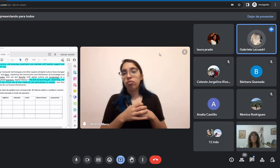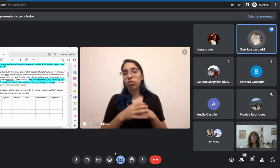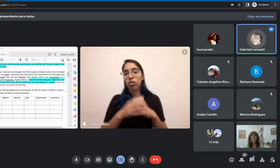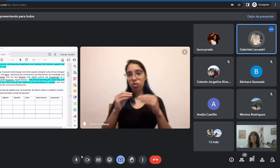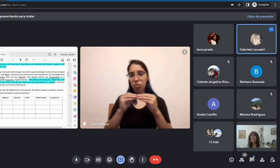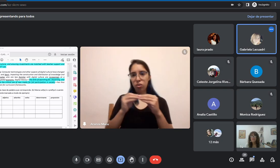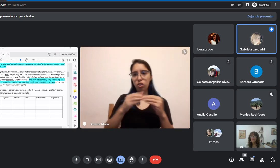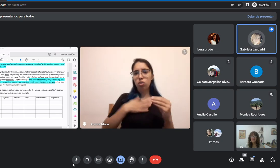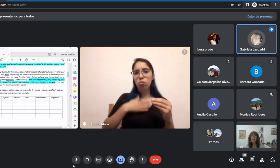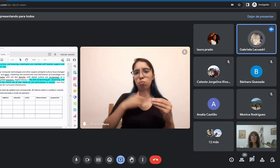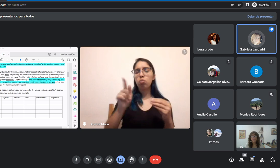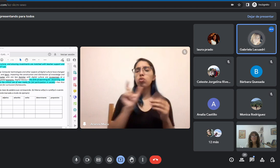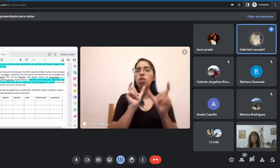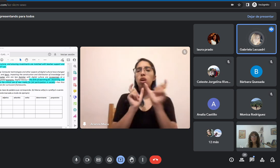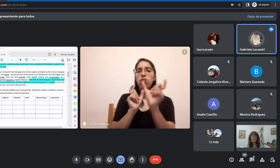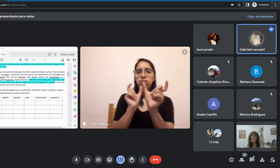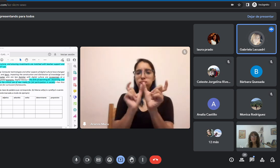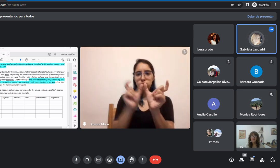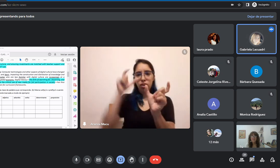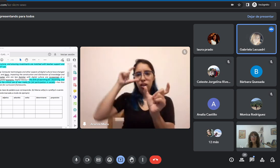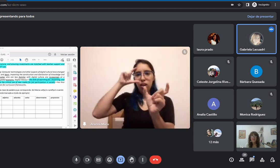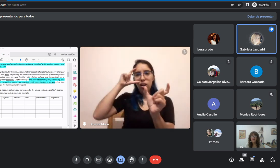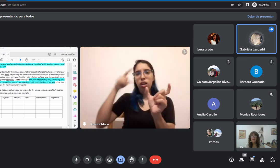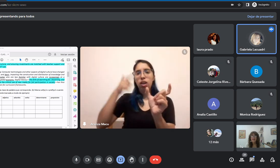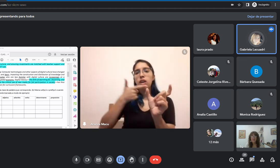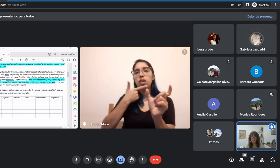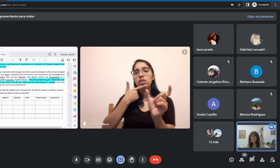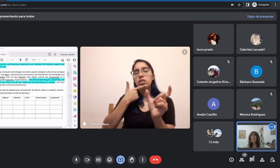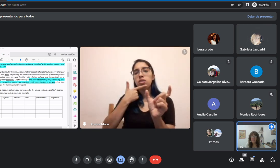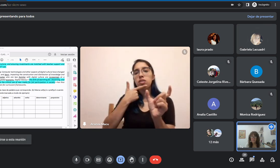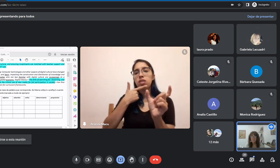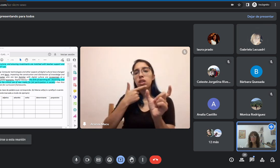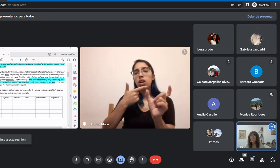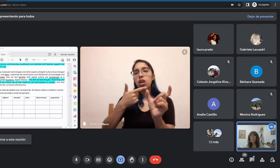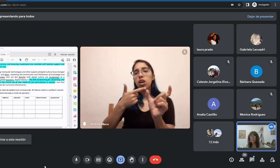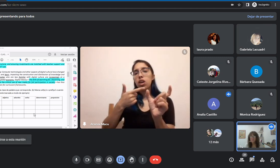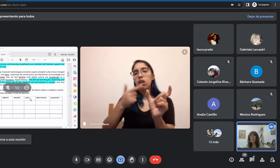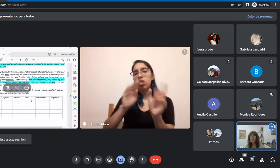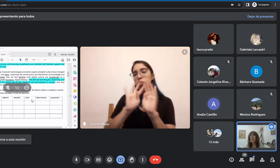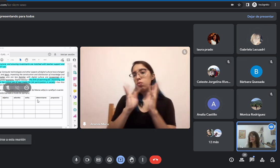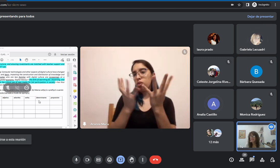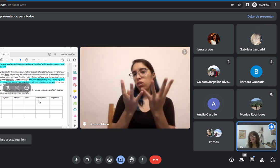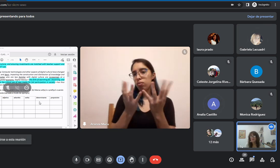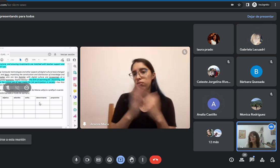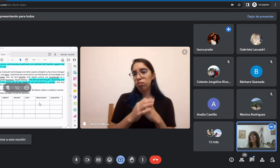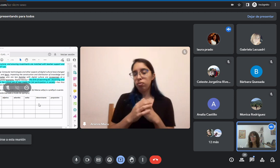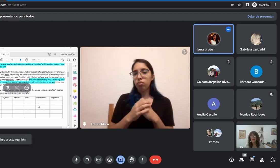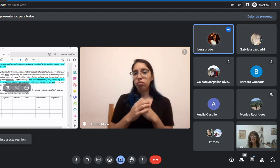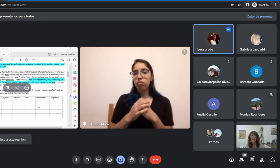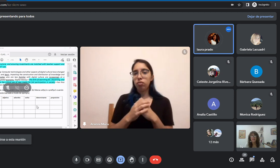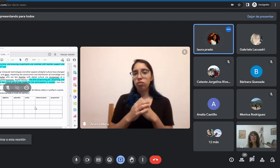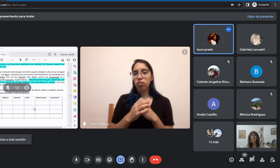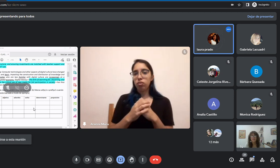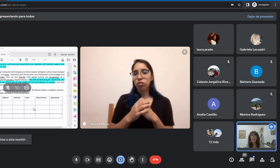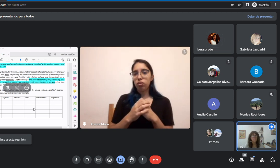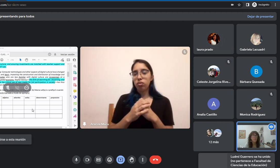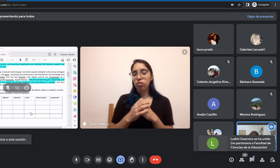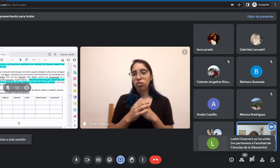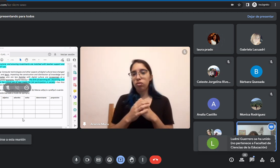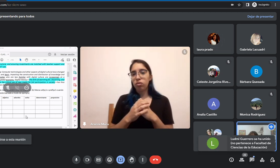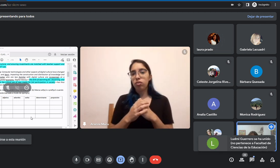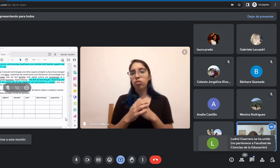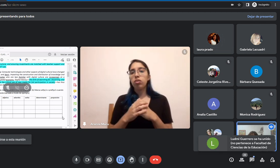sustantivo. ES como plural, sustantivo claro. Plural. Bien, muy bien. El sustantivo